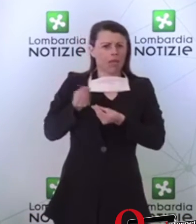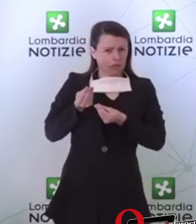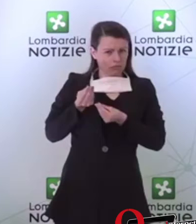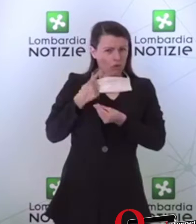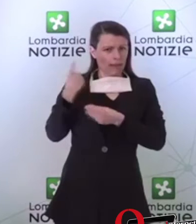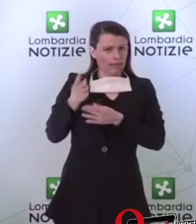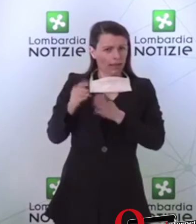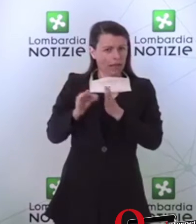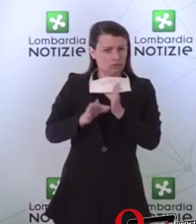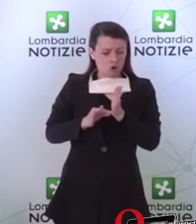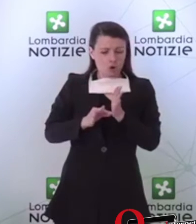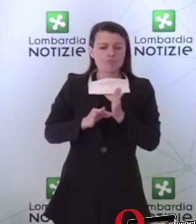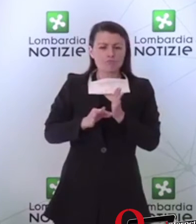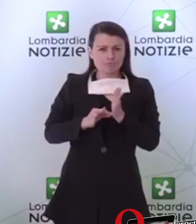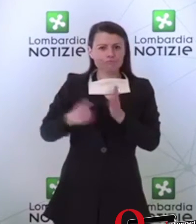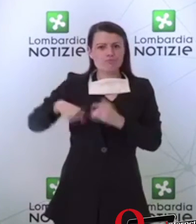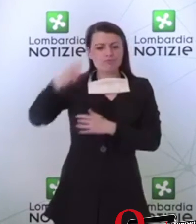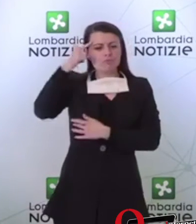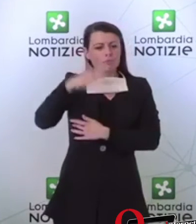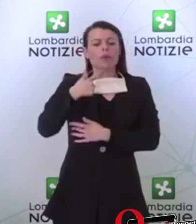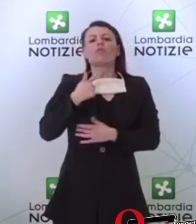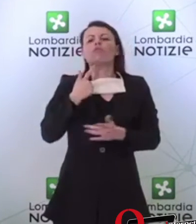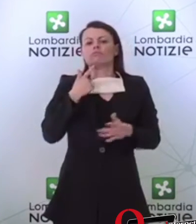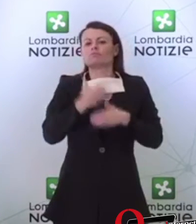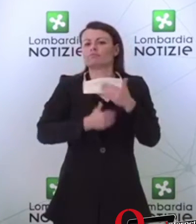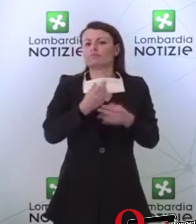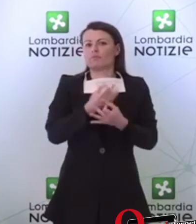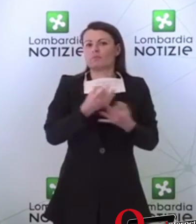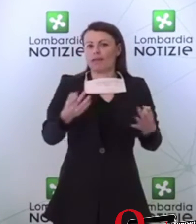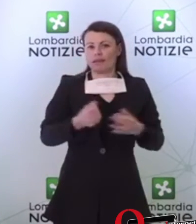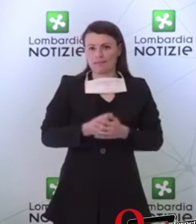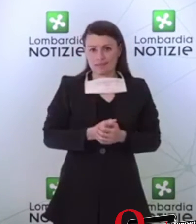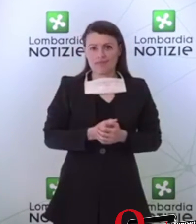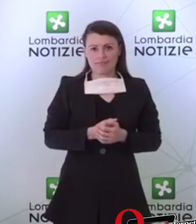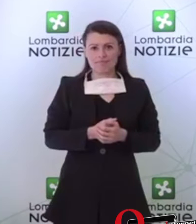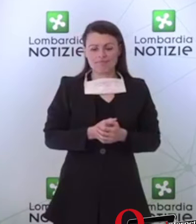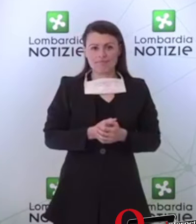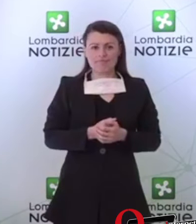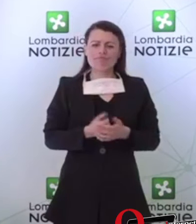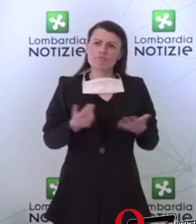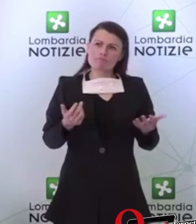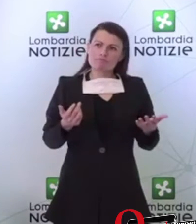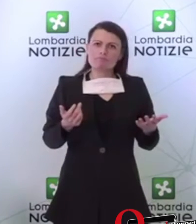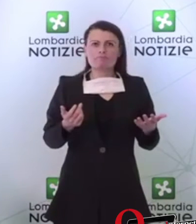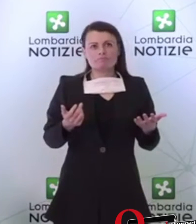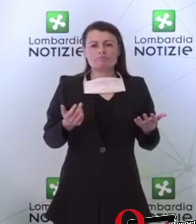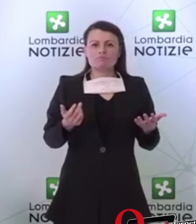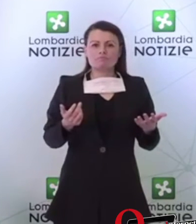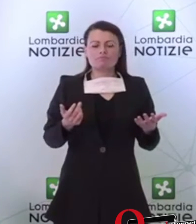stiamo proseguendo sulla buona strada, stiamo mantenendo, diciamo,